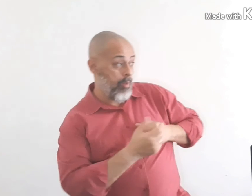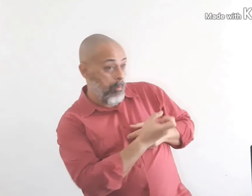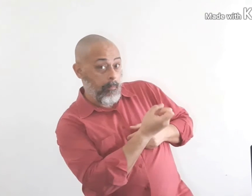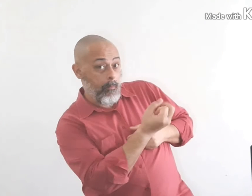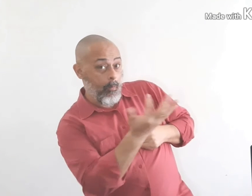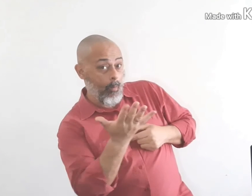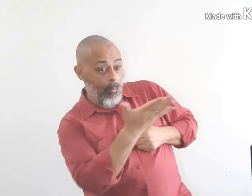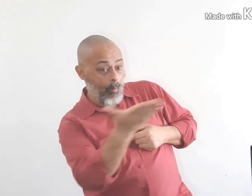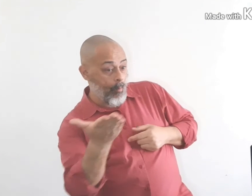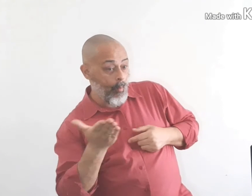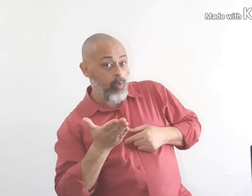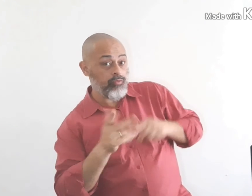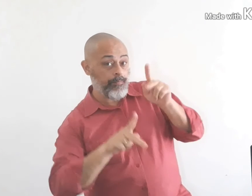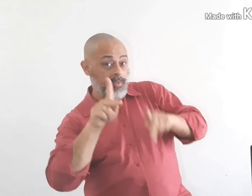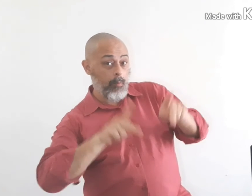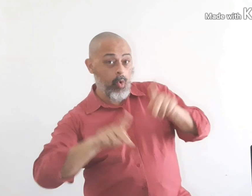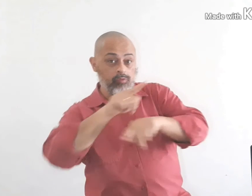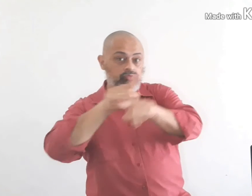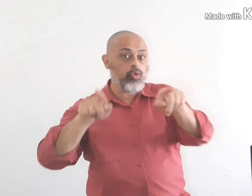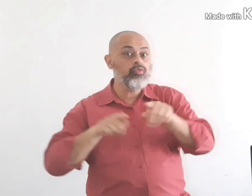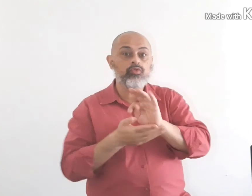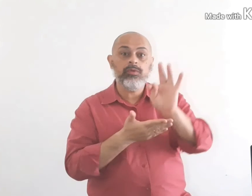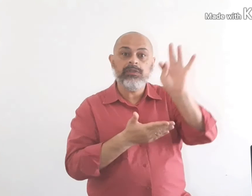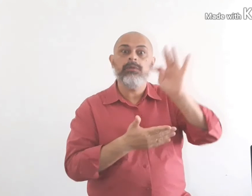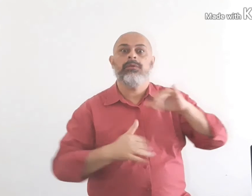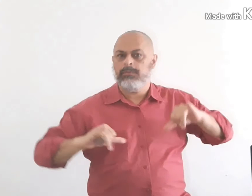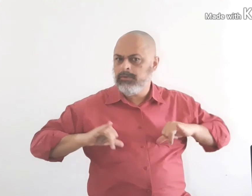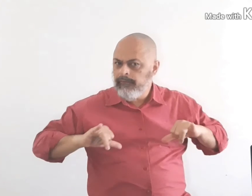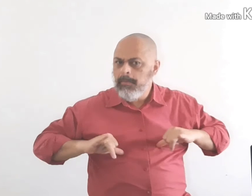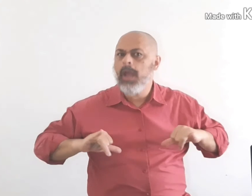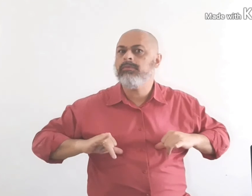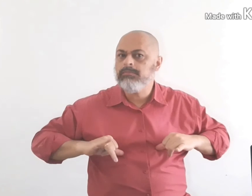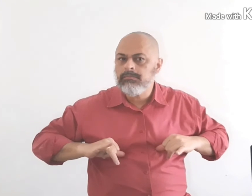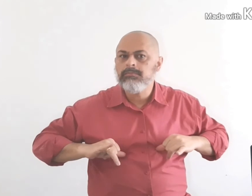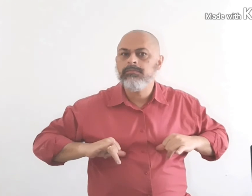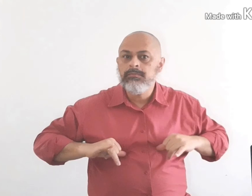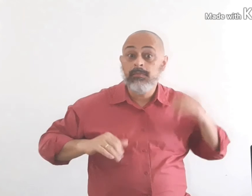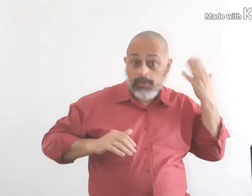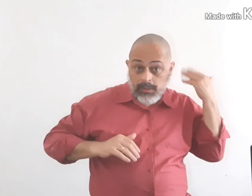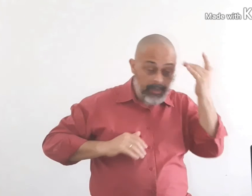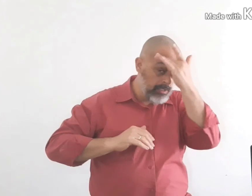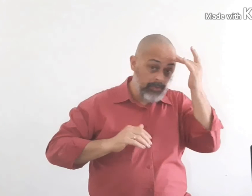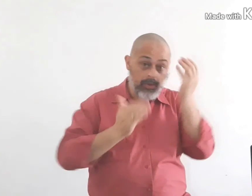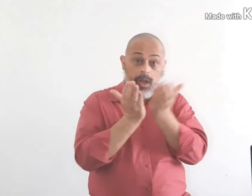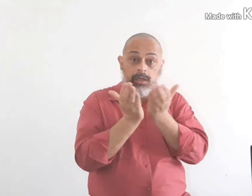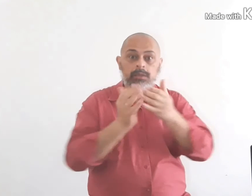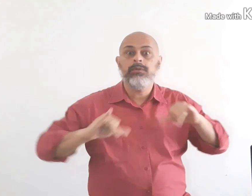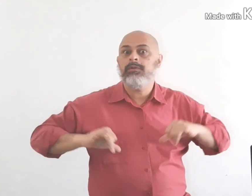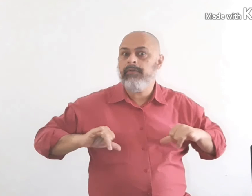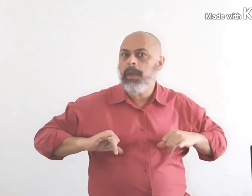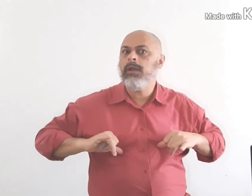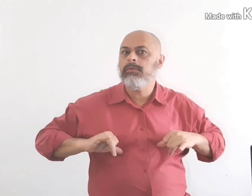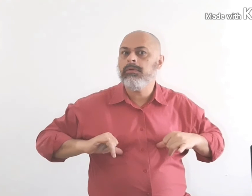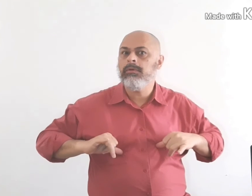dificuldades que a igreja do primeiro século enfrentava porque se converteu ao Deus vivo e verdadeiro. Muito pior do que